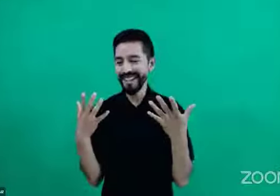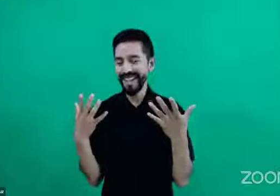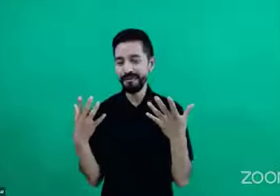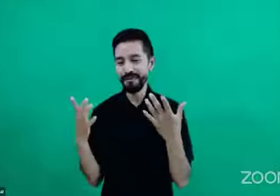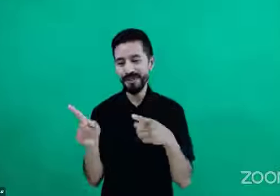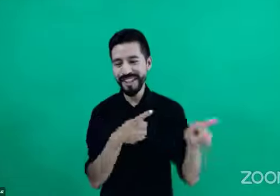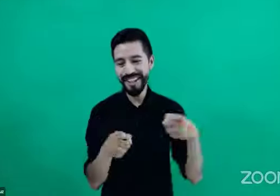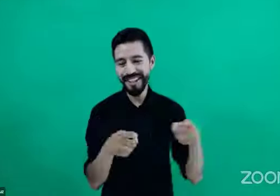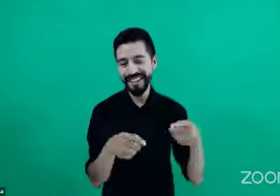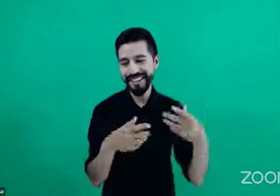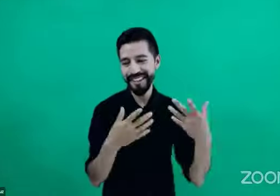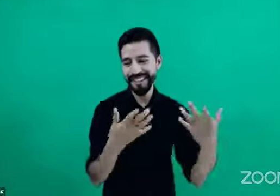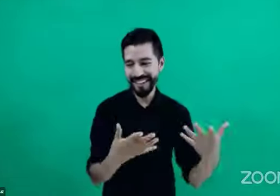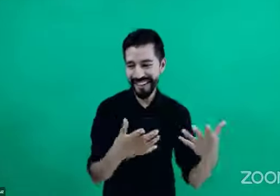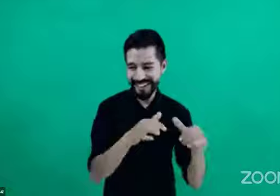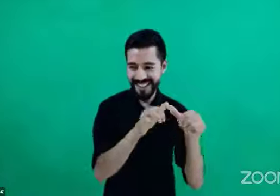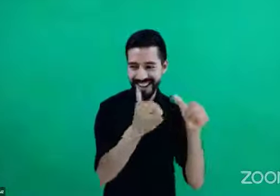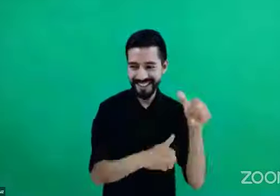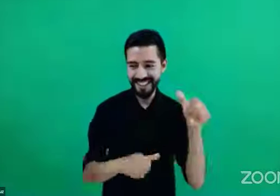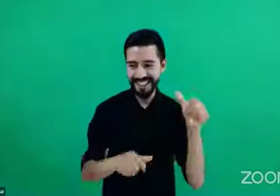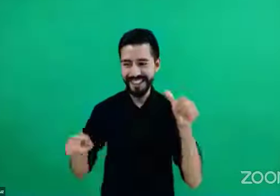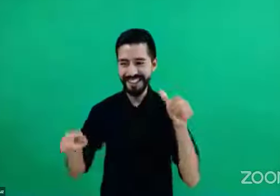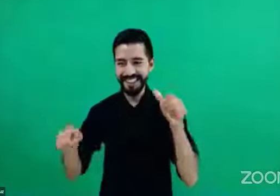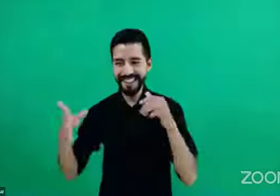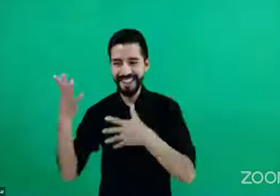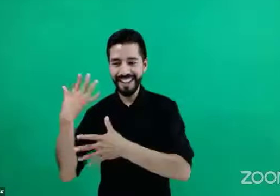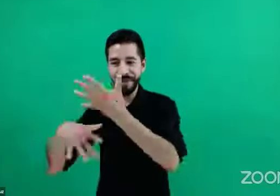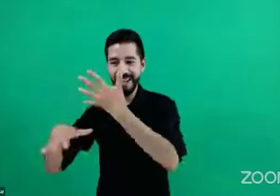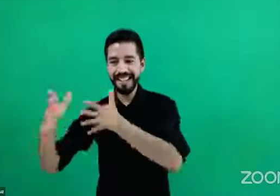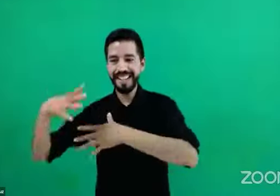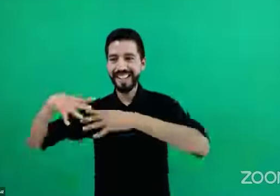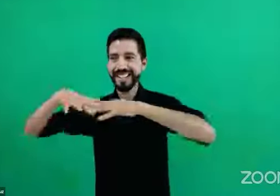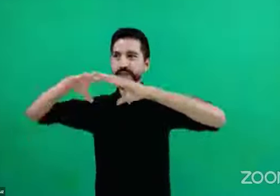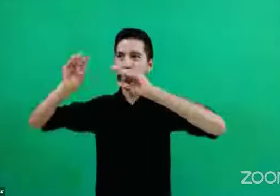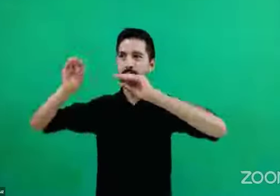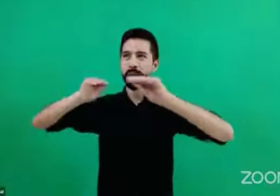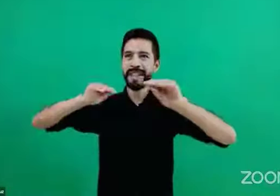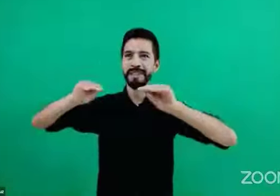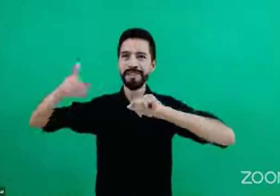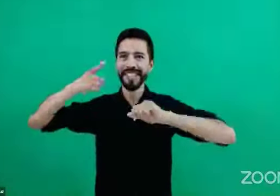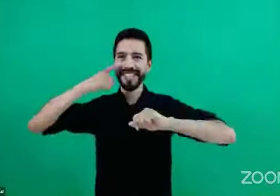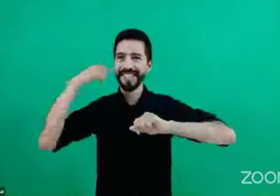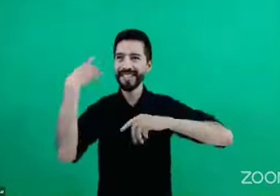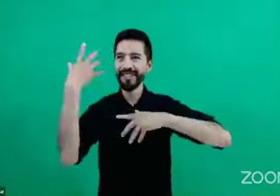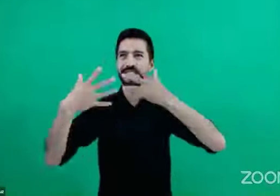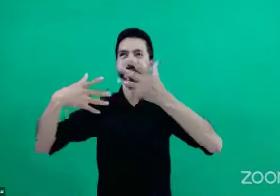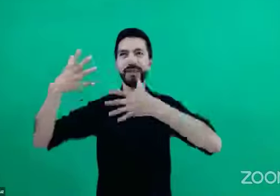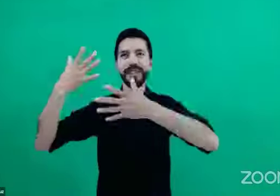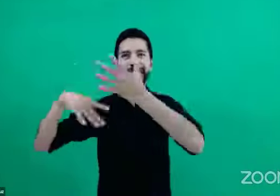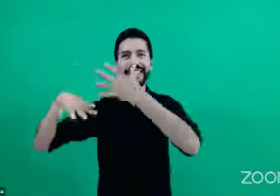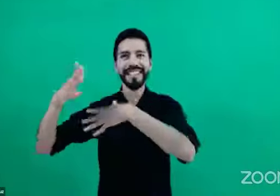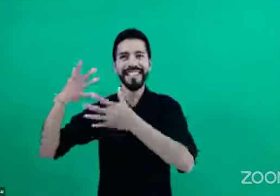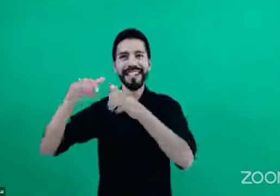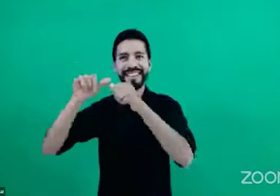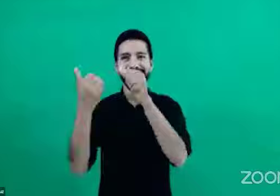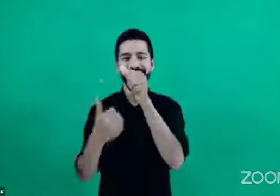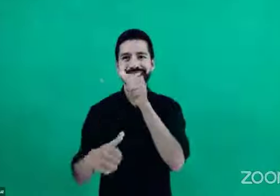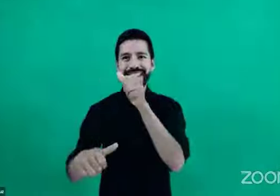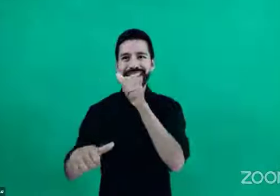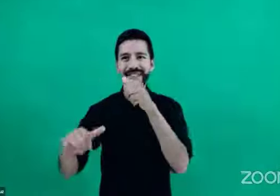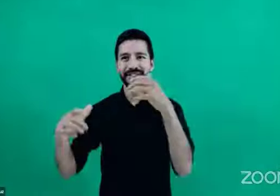Es que la música es arte y la lengua de señas, los movimientos, las intenciones, todo también es